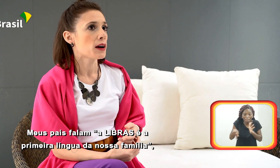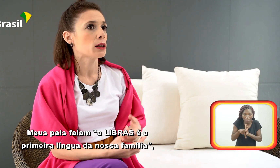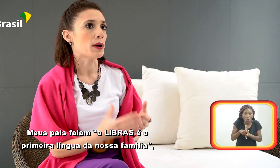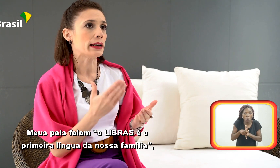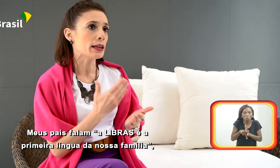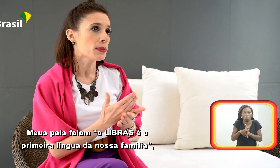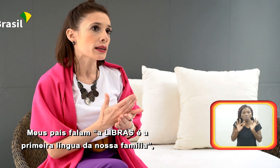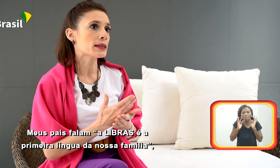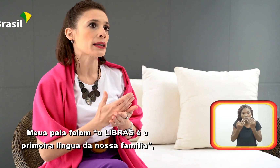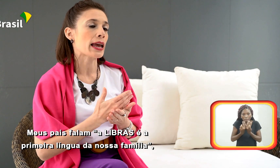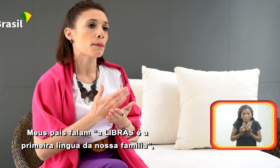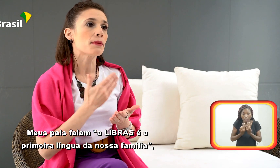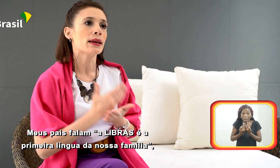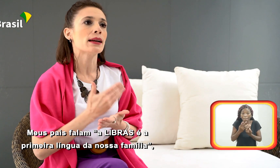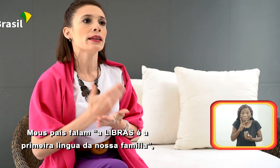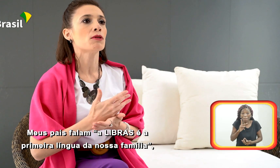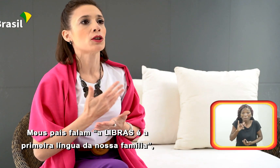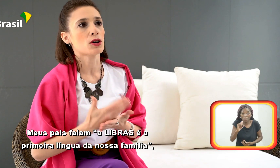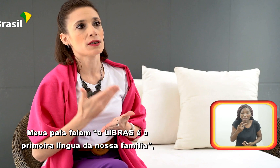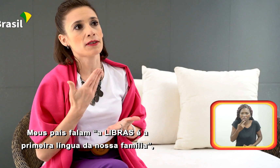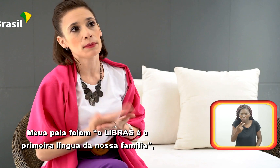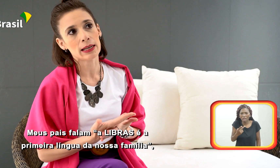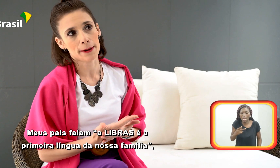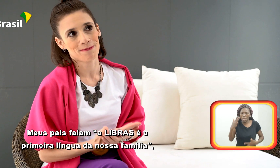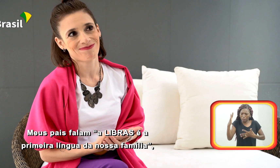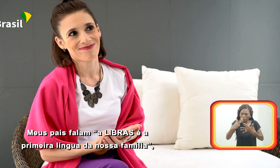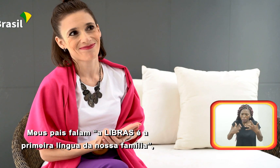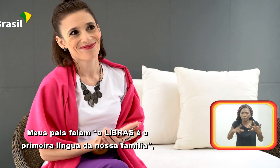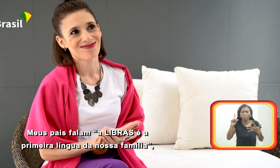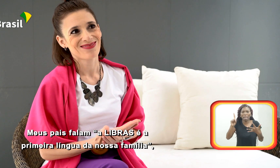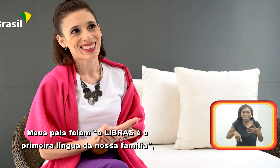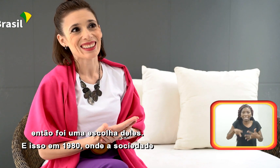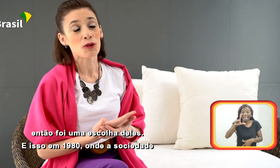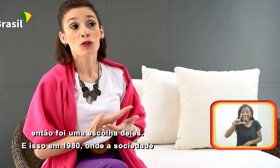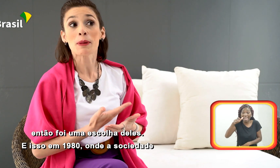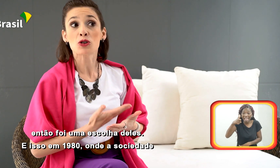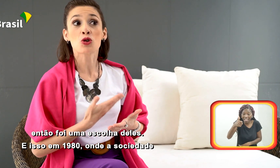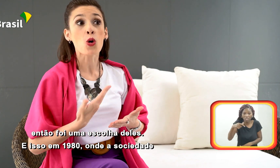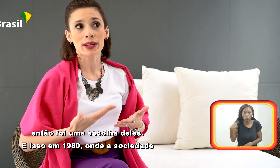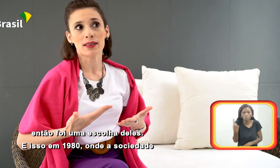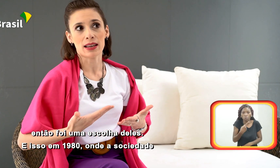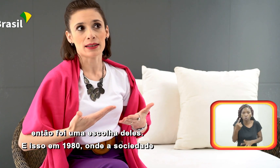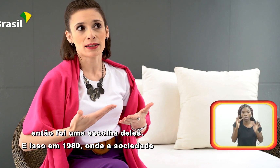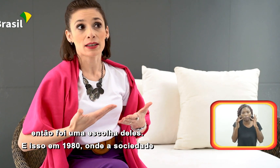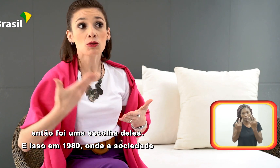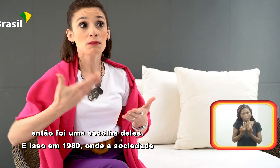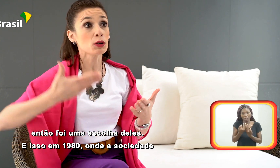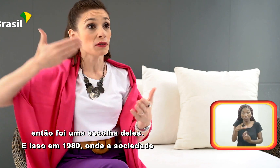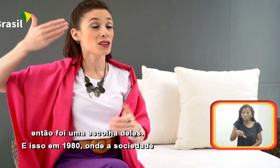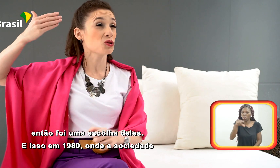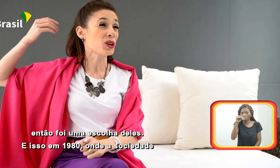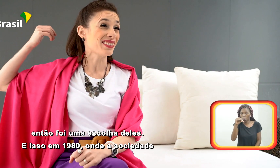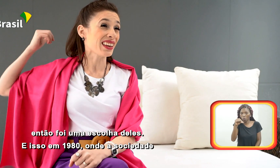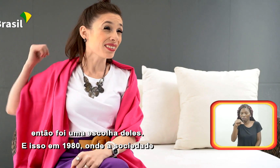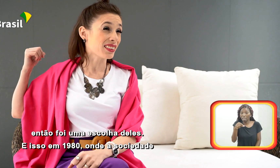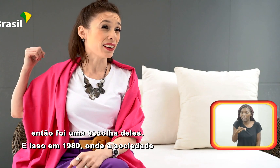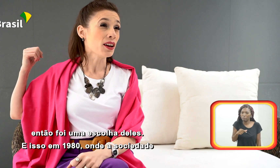falam, a Libras é a primeira língua da nossa família. Então foi uma escolha deles. Isso em 1980,